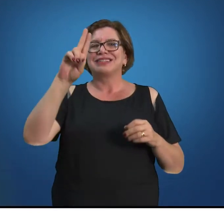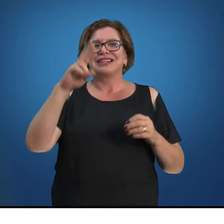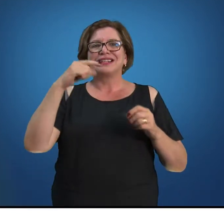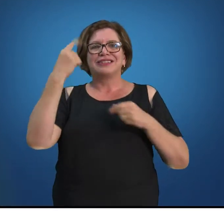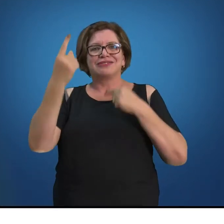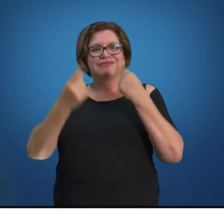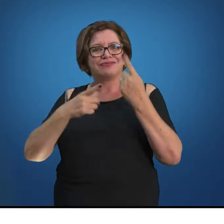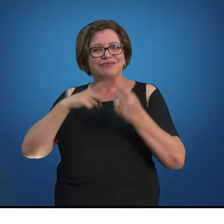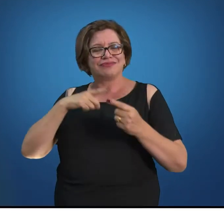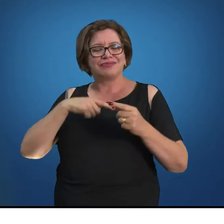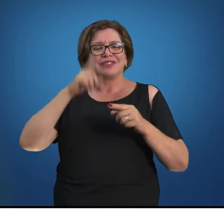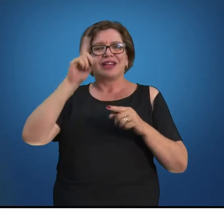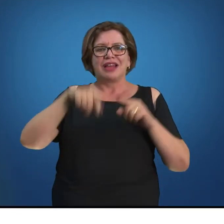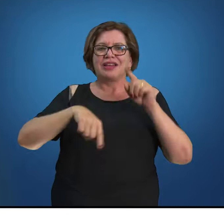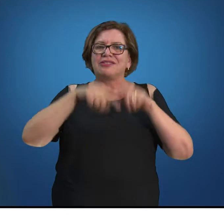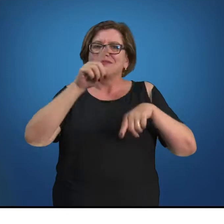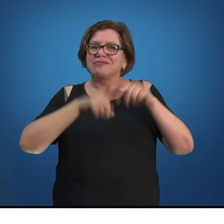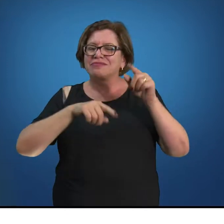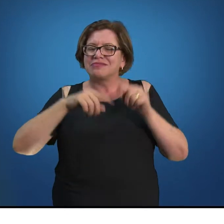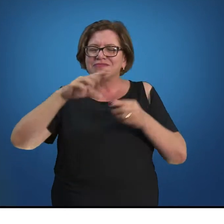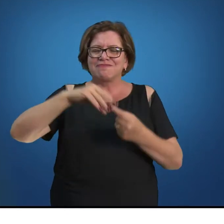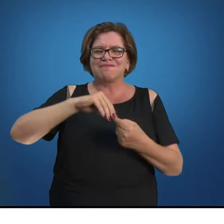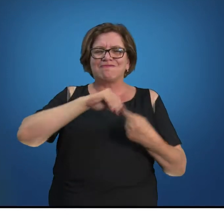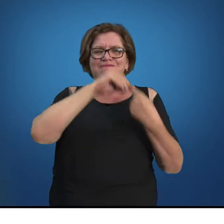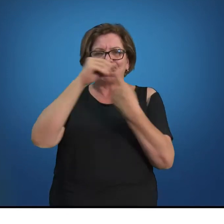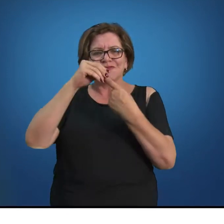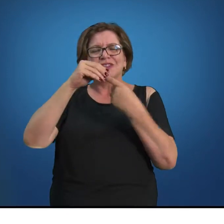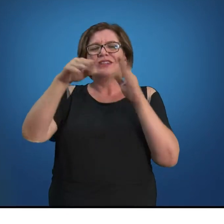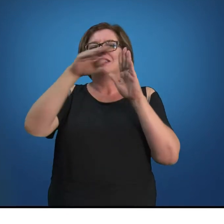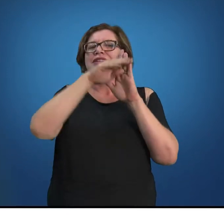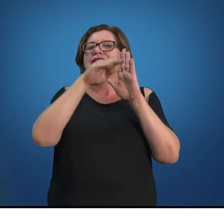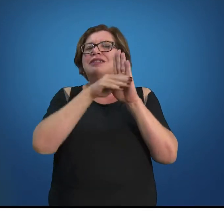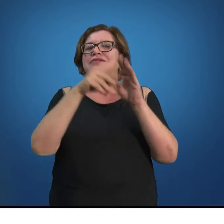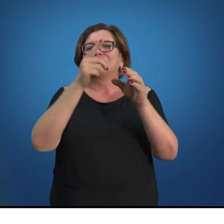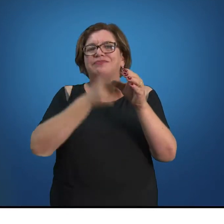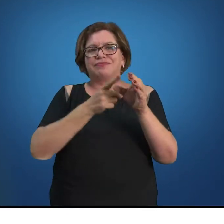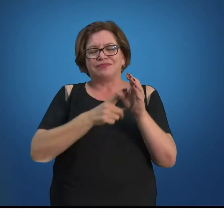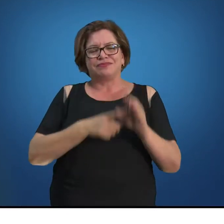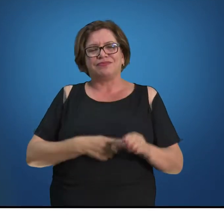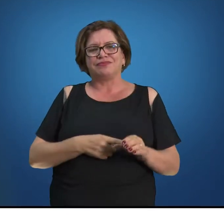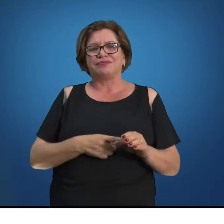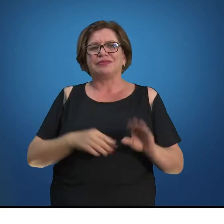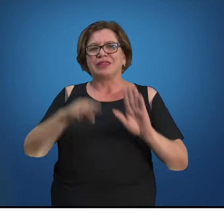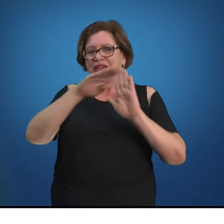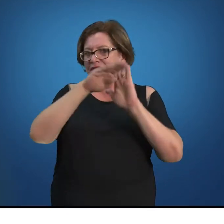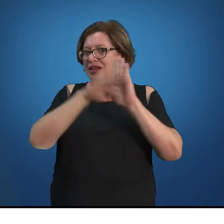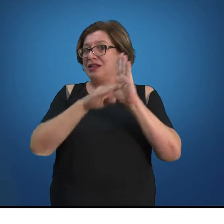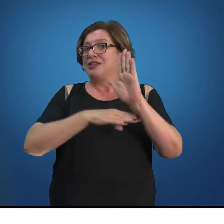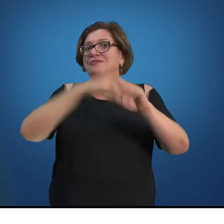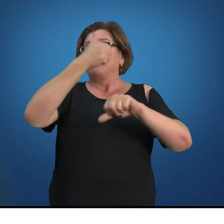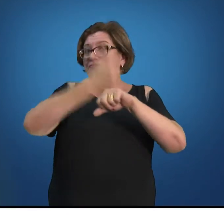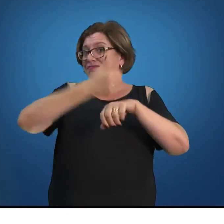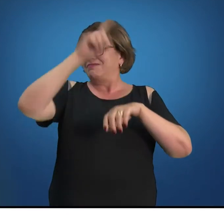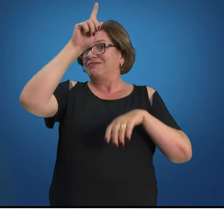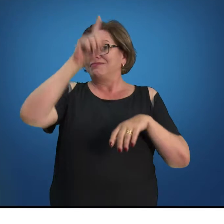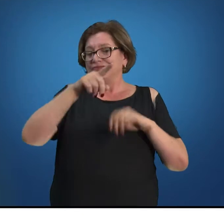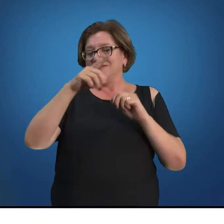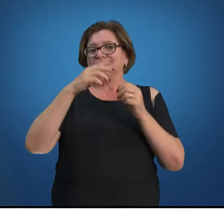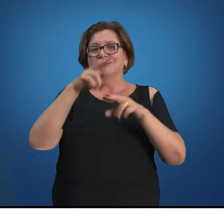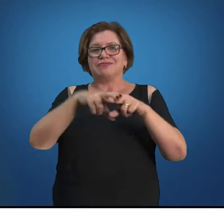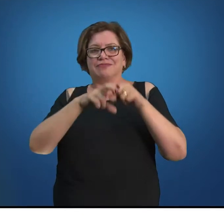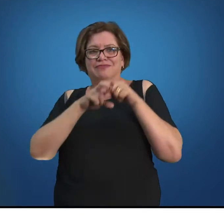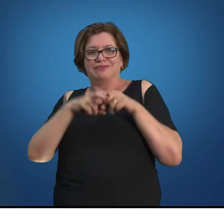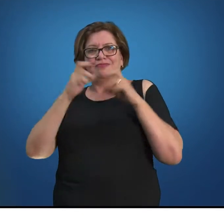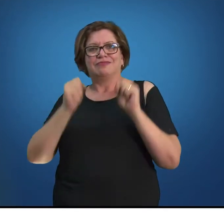do principal instrumento de planejamento urbano, que é o plano diretor. E assim nós podemos então encontrar